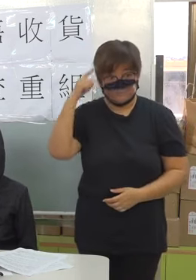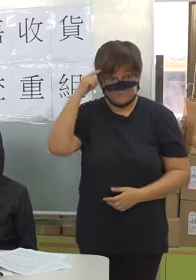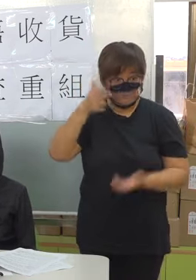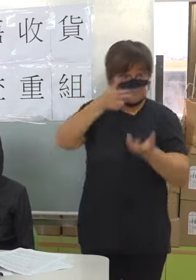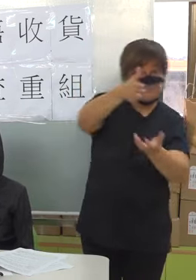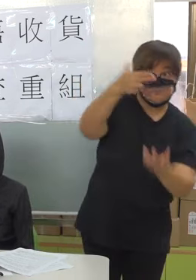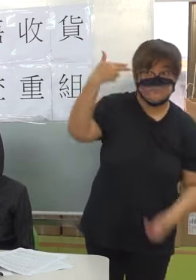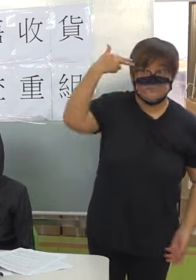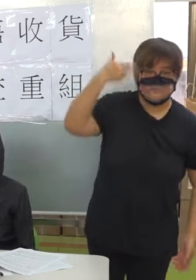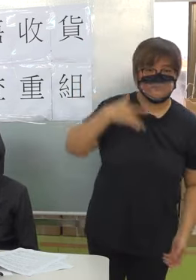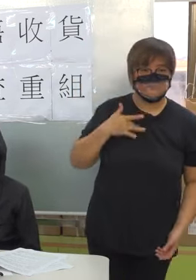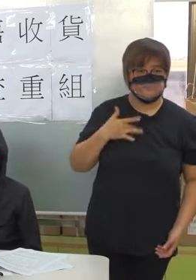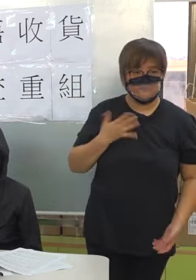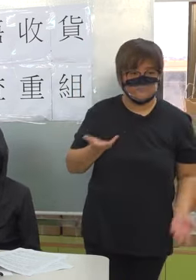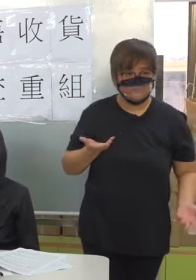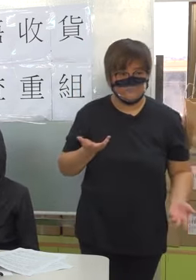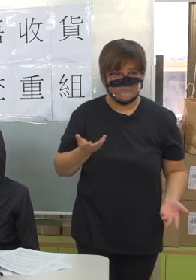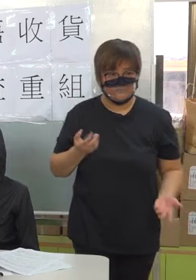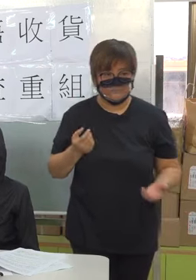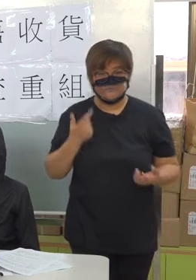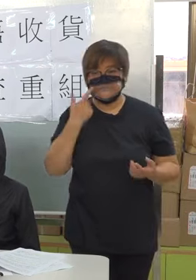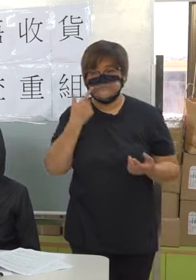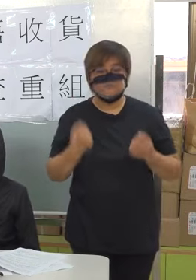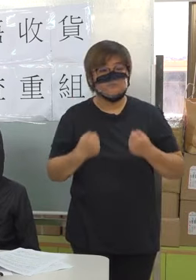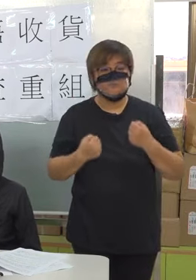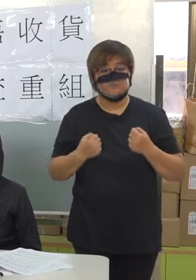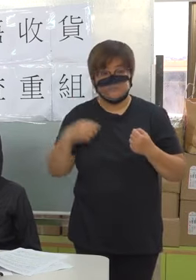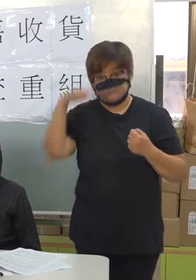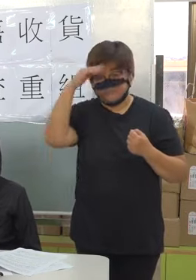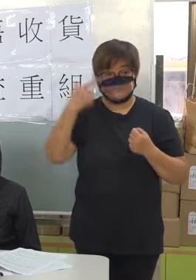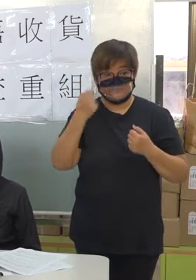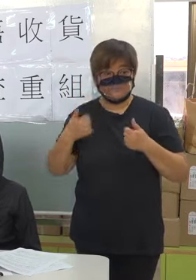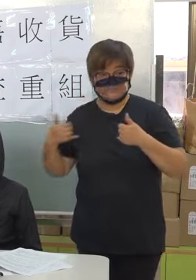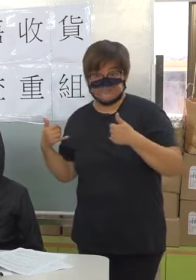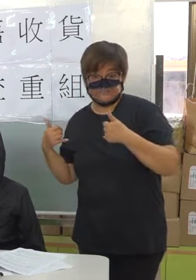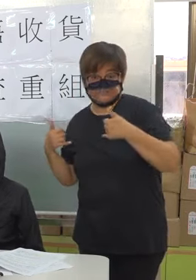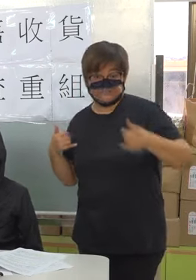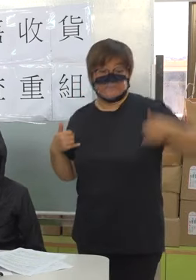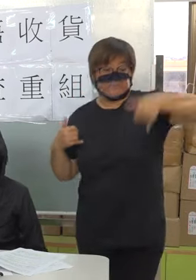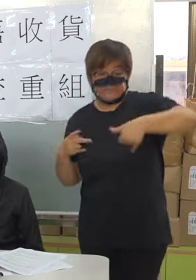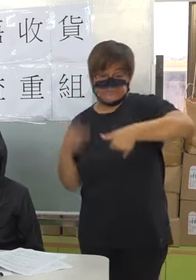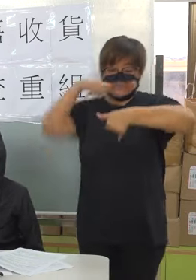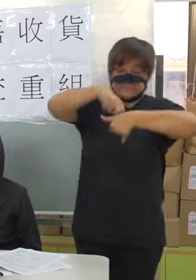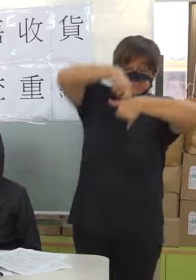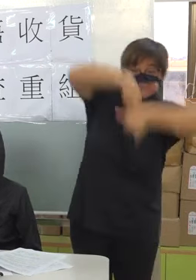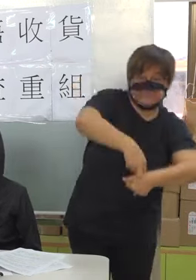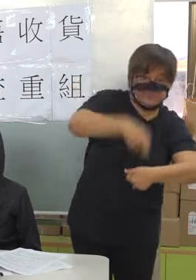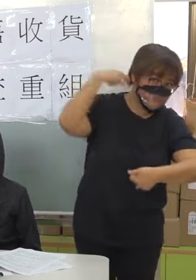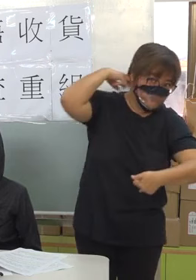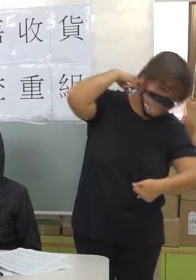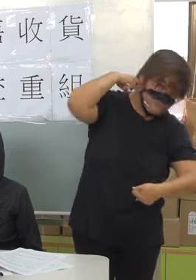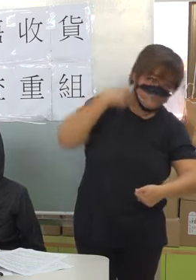而這個大重點就是要令到整個警隊是完全去除軍事化。你警隊警方的作用是什